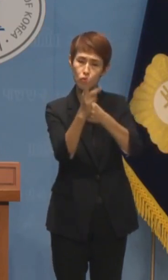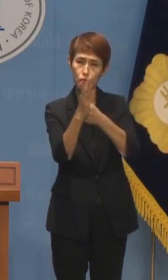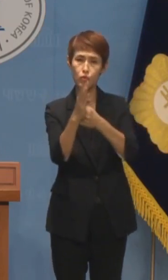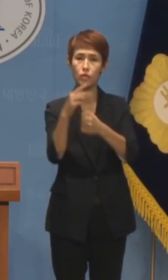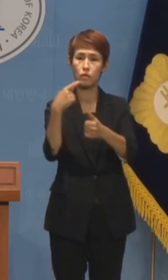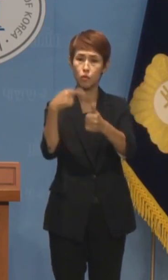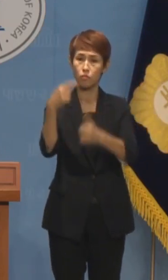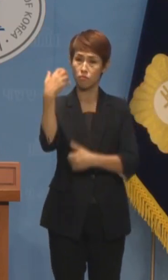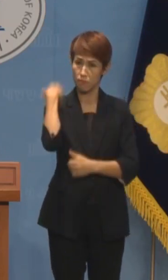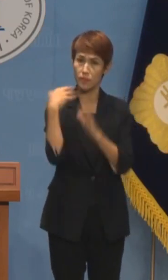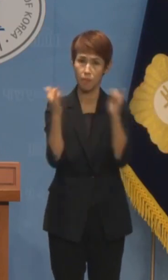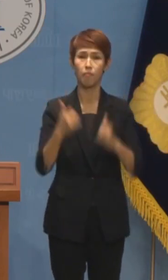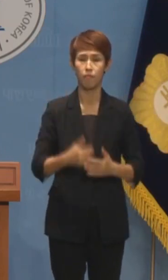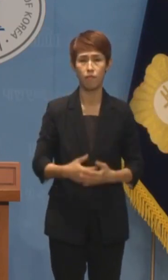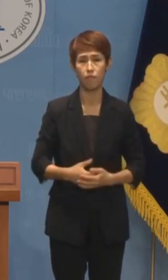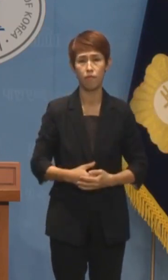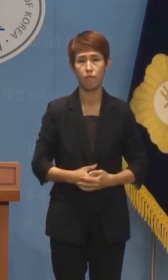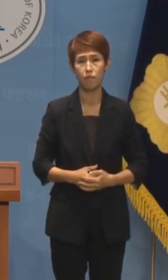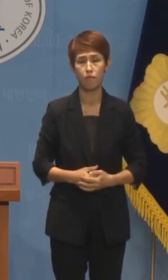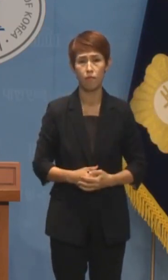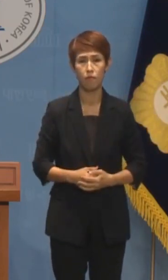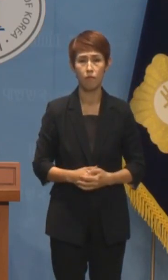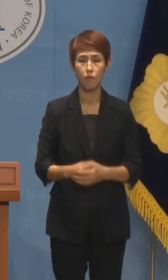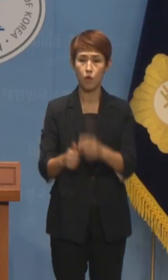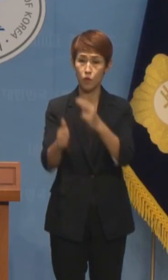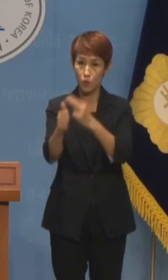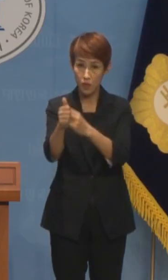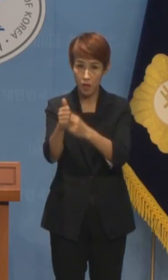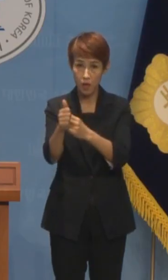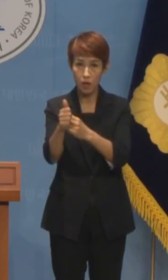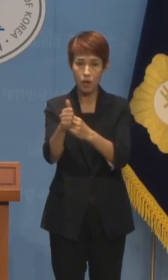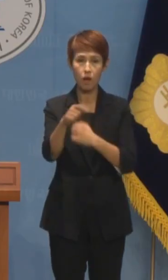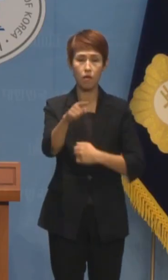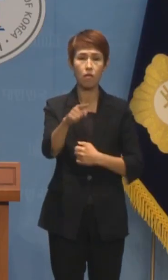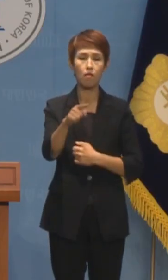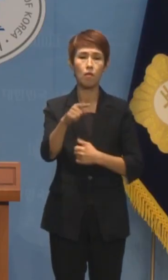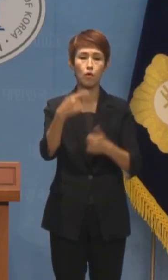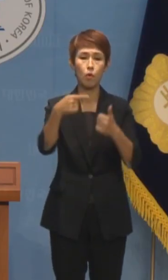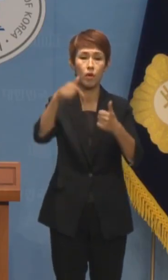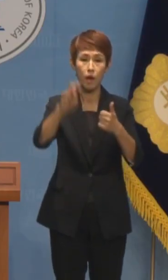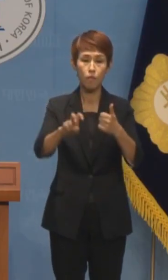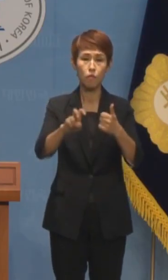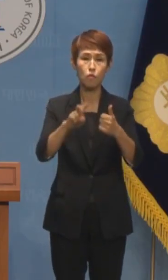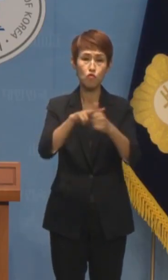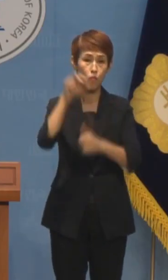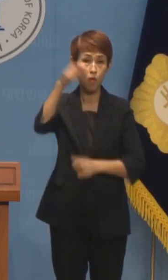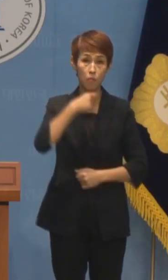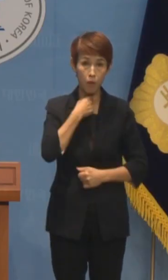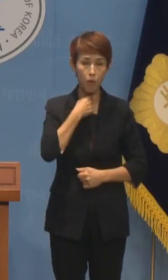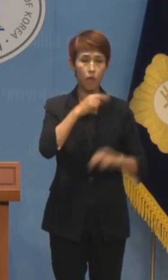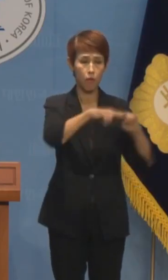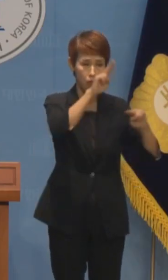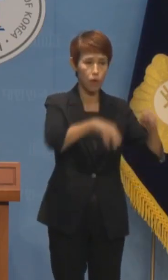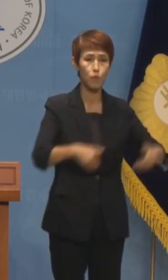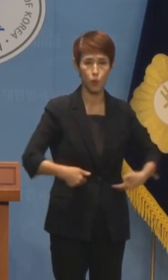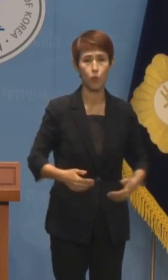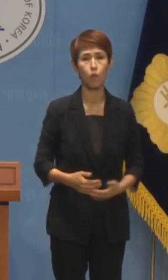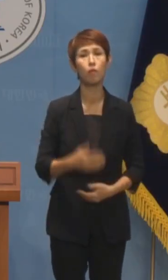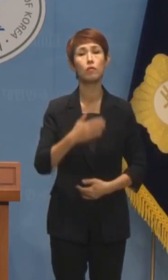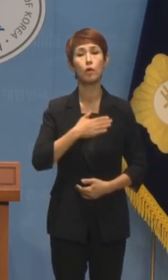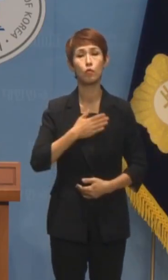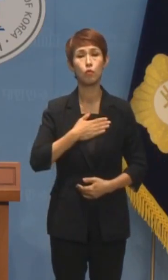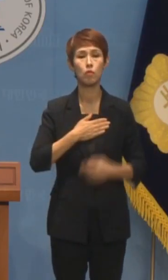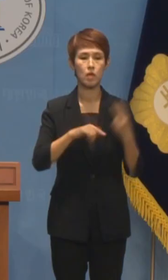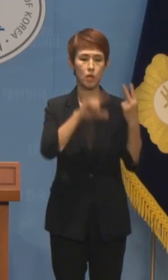책임자이기 때문입니다. 교사가 교육감 후보에 출마하려면 퇴직해야 합니다. 저 또한 2월에